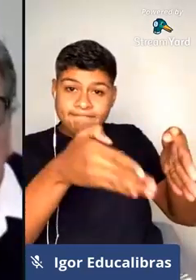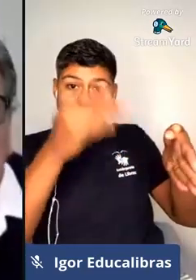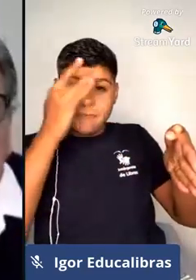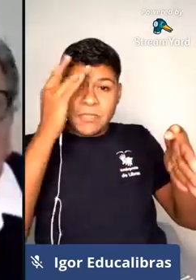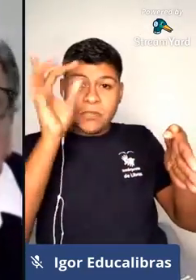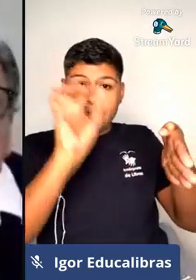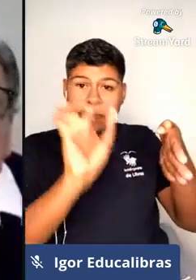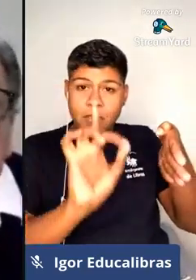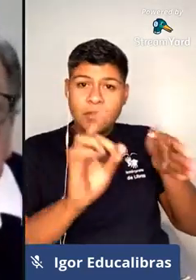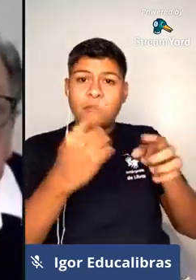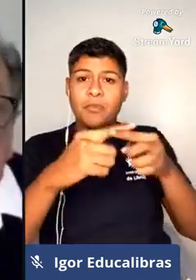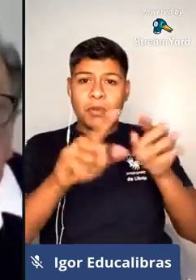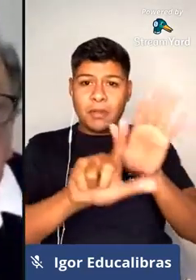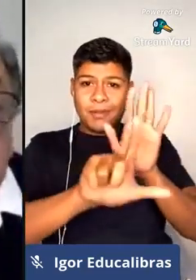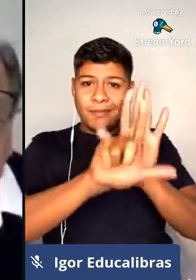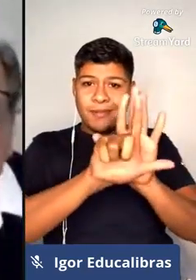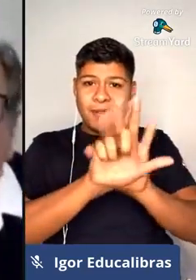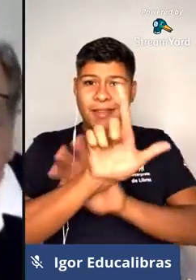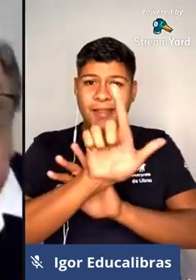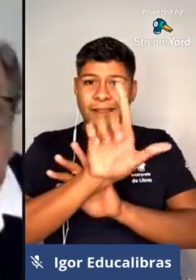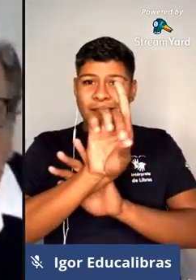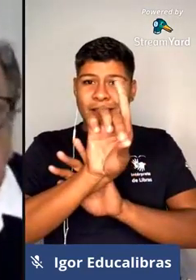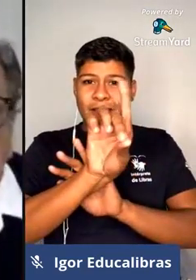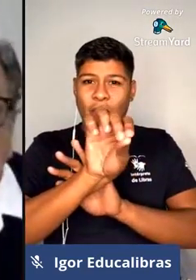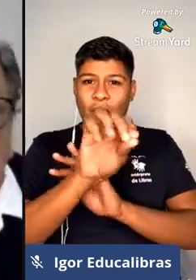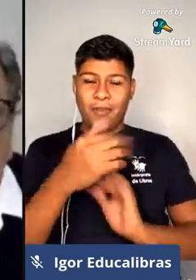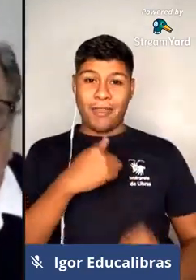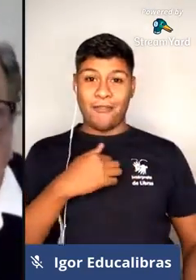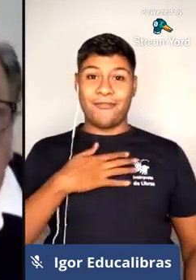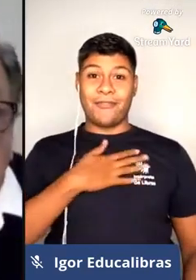está na LDO do município. Fico muito